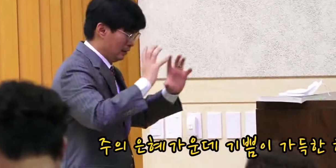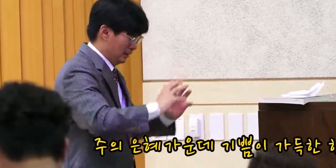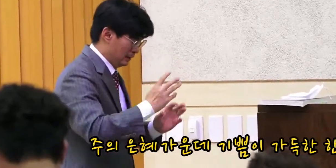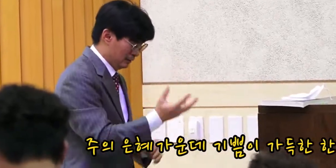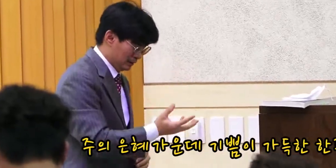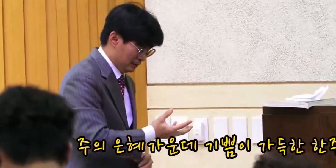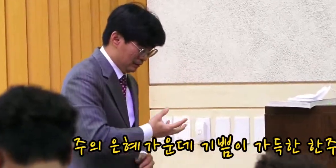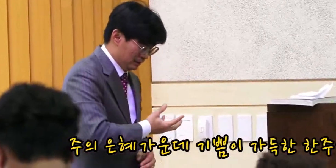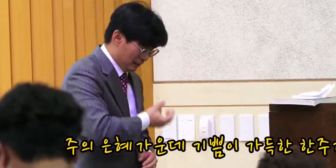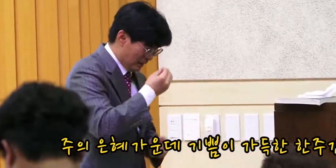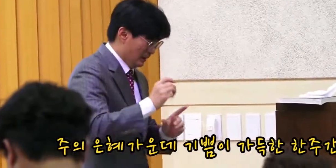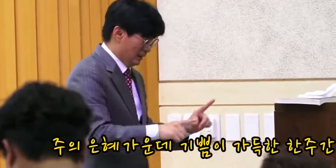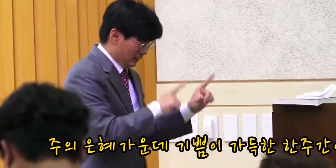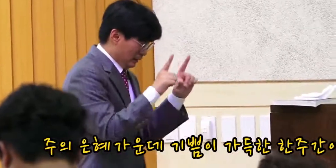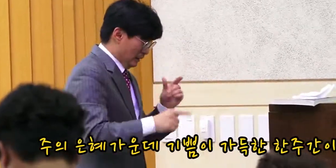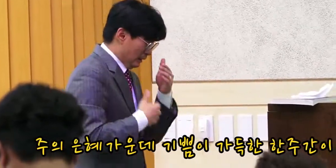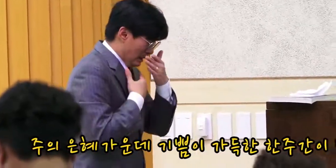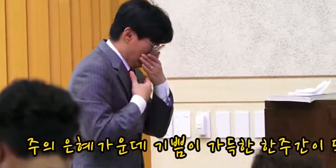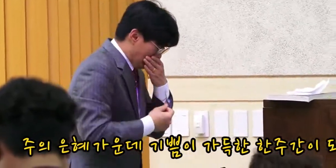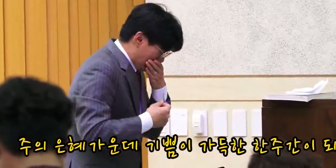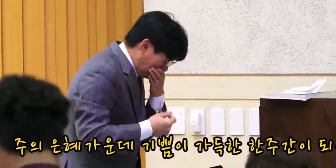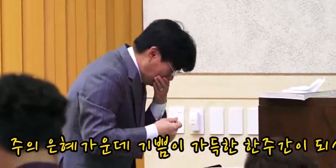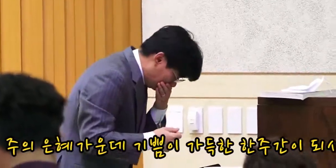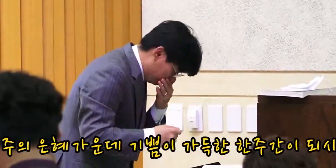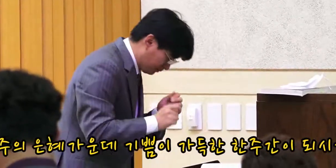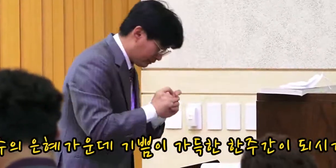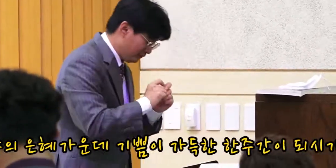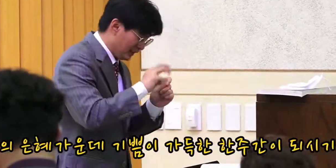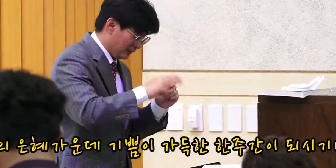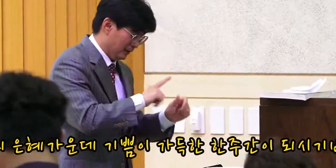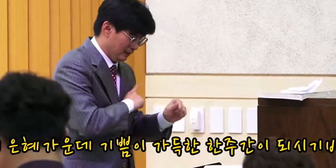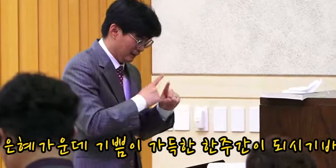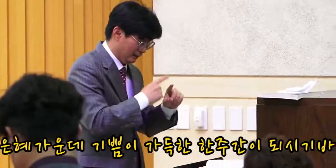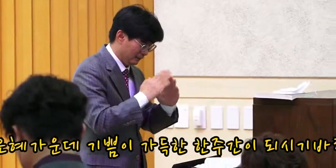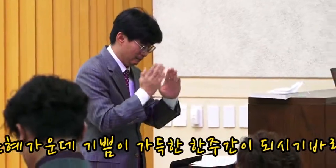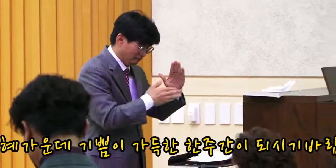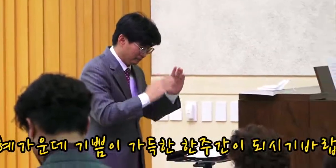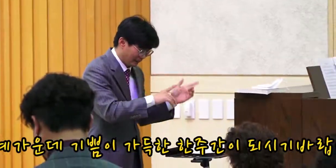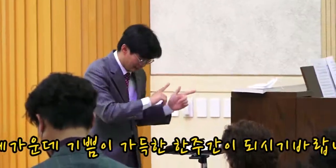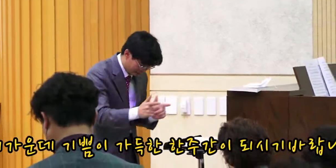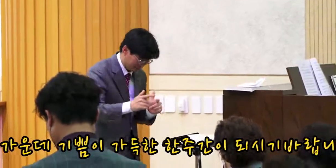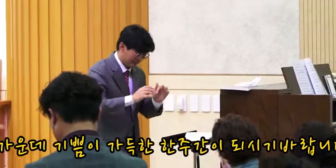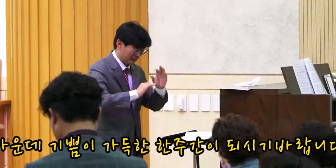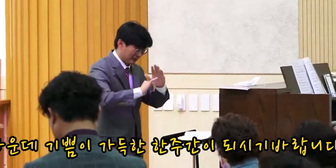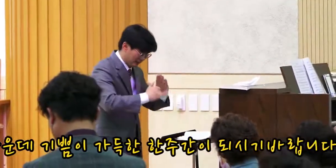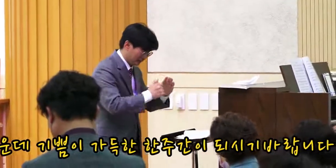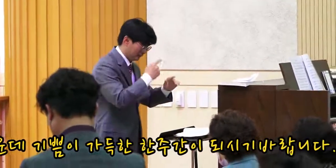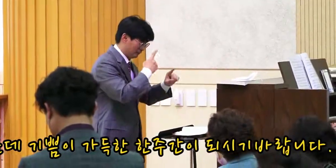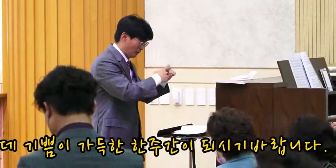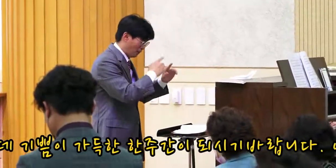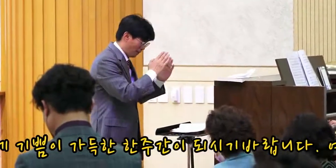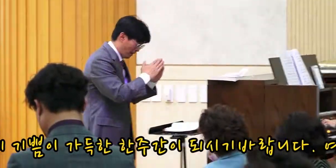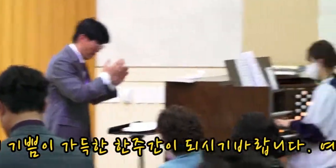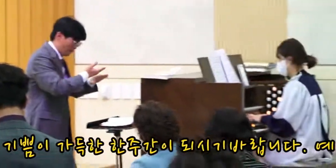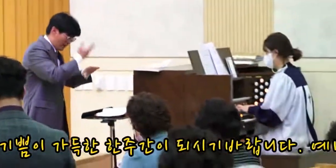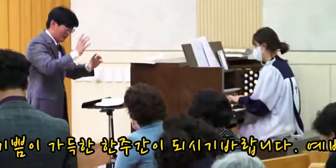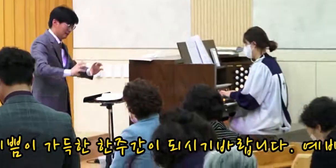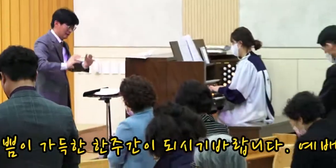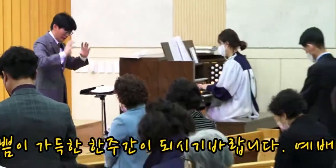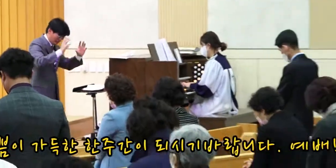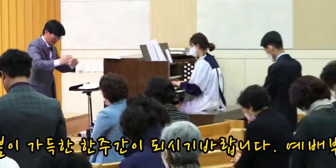소원하는 영전의 모든 가족들과 그 가정과 이 땅의 교회들과 이 나라와 민족과 세계